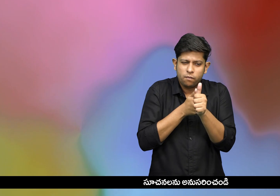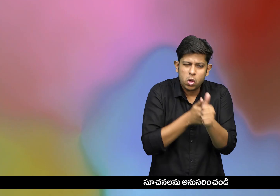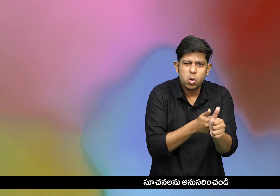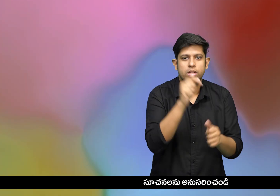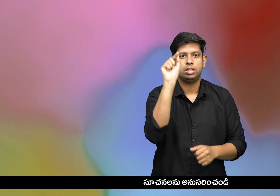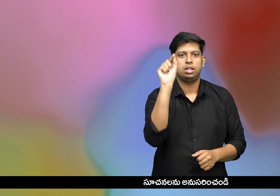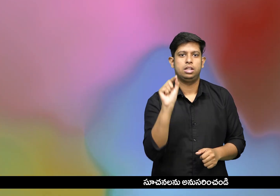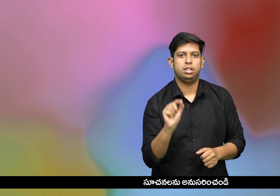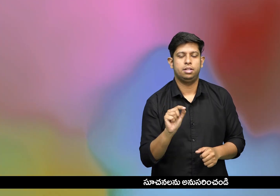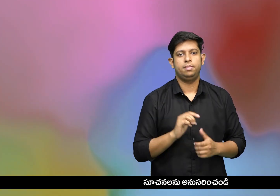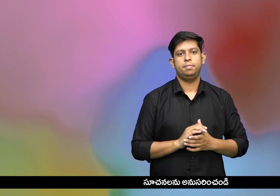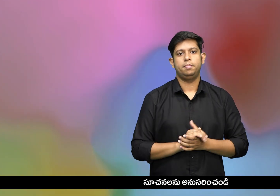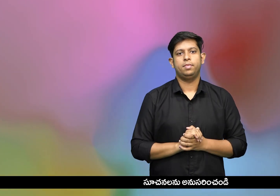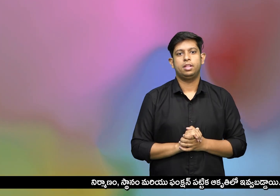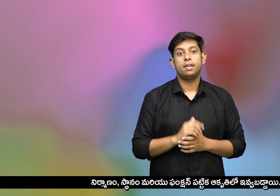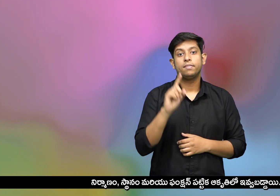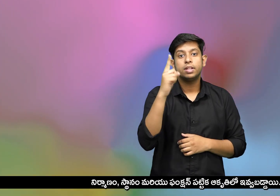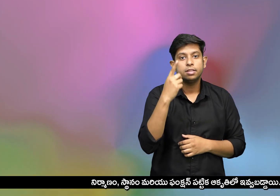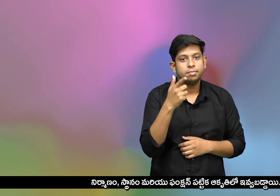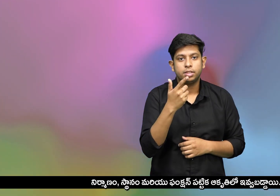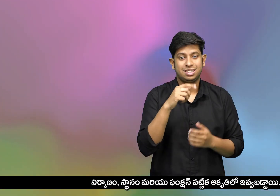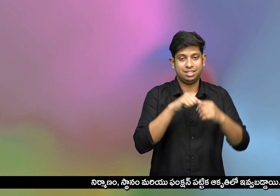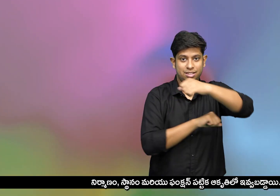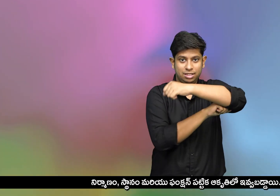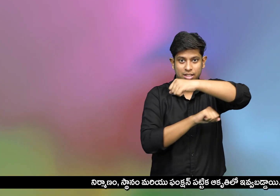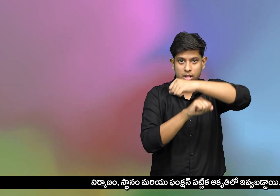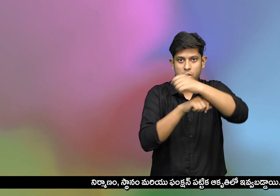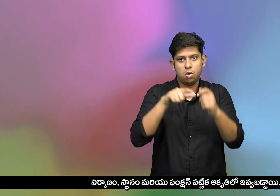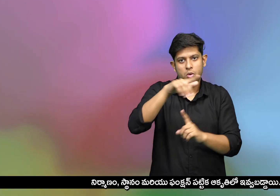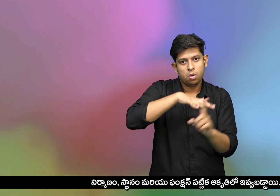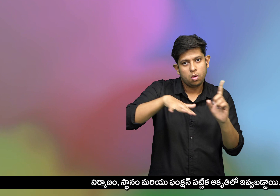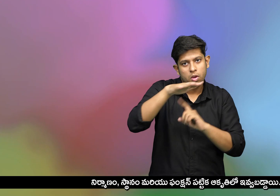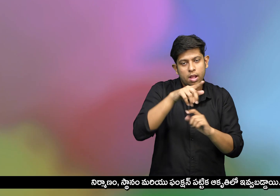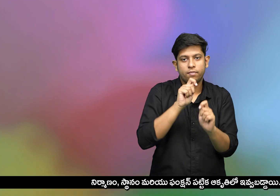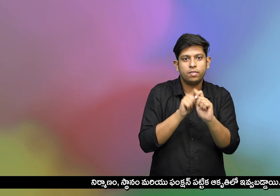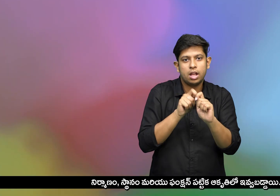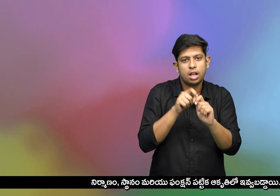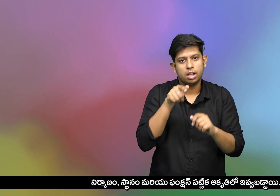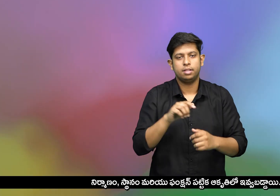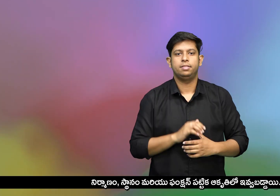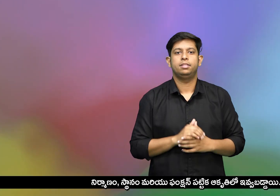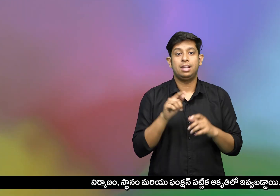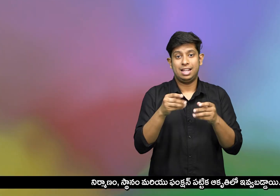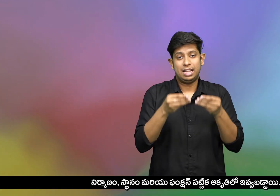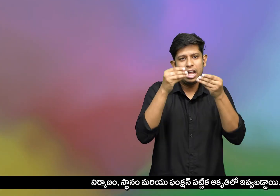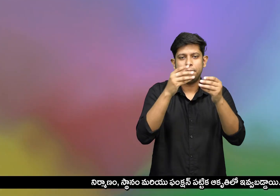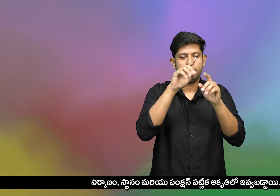సూచనలను అనుసరించండి. నిర్మాణం, స్థానం మరియు ఫంక్షన్ పట్టిక ఆకృతిలో